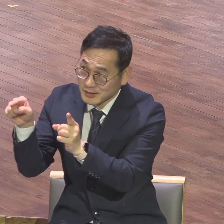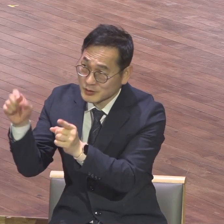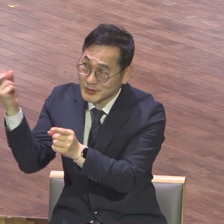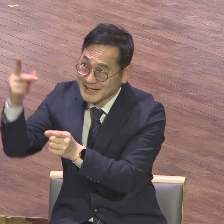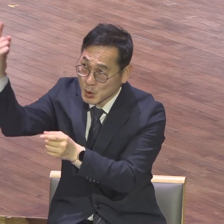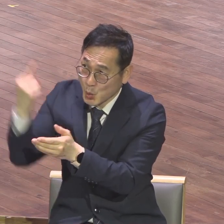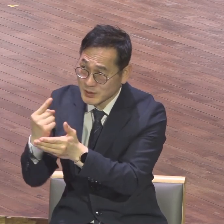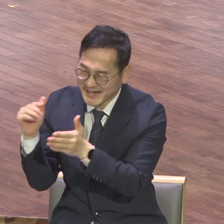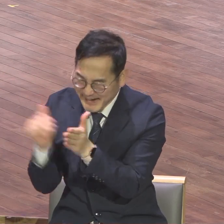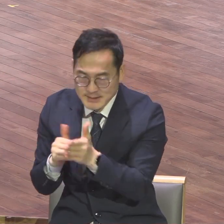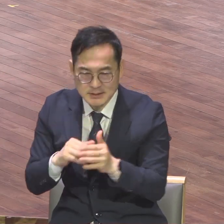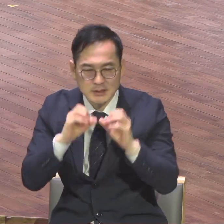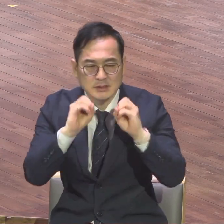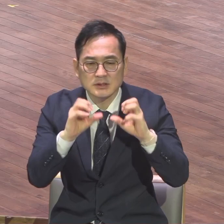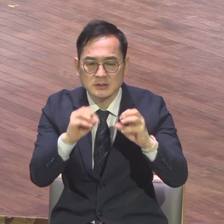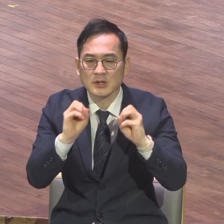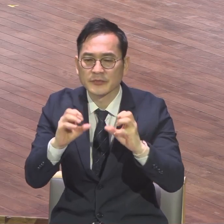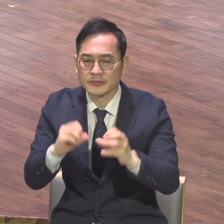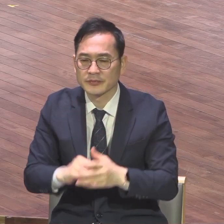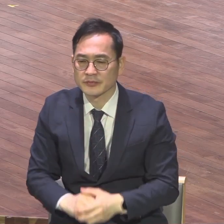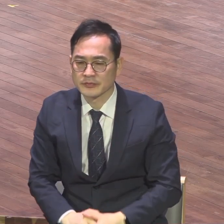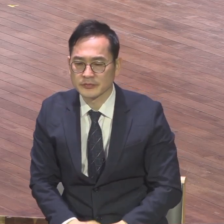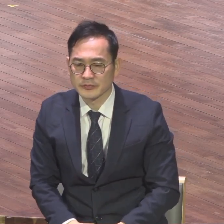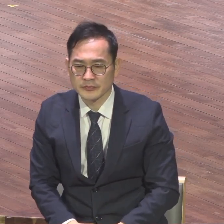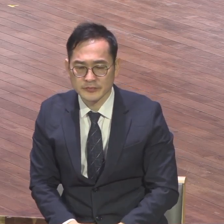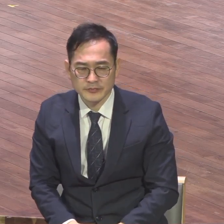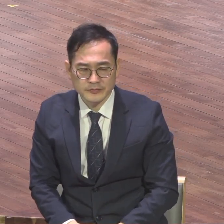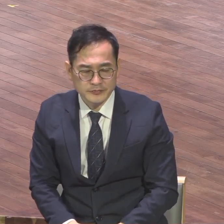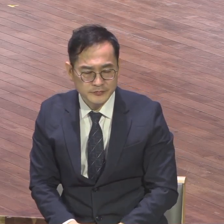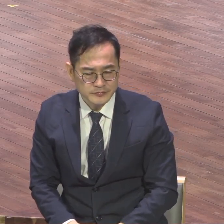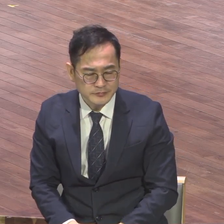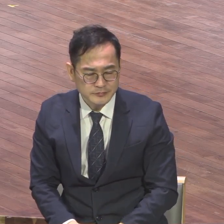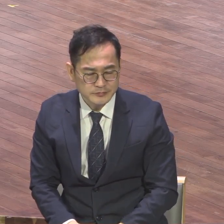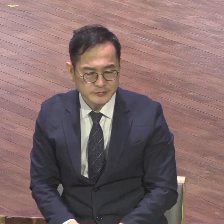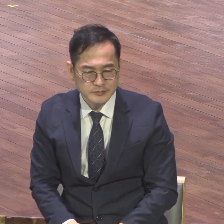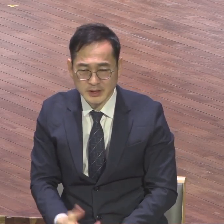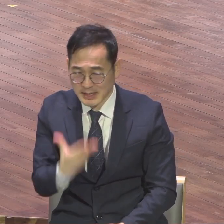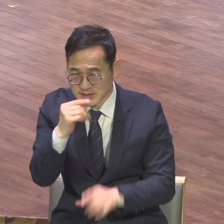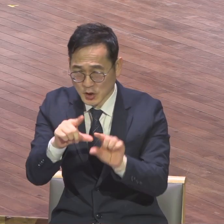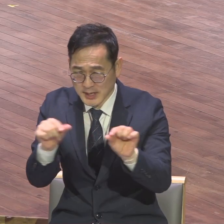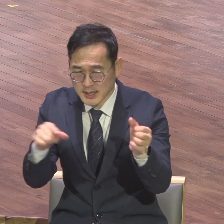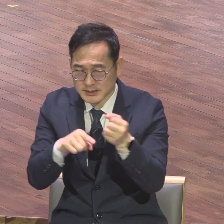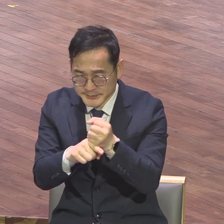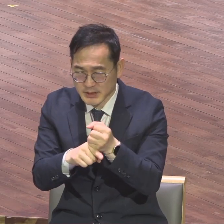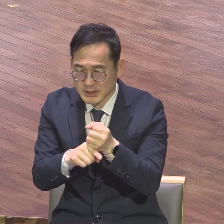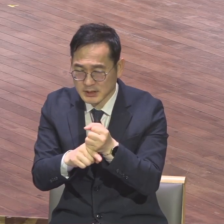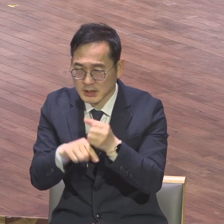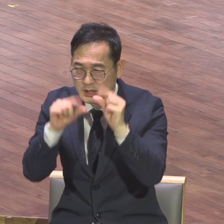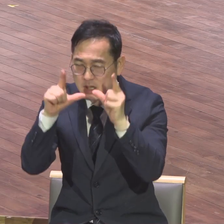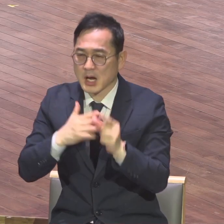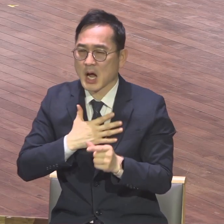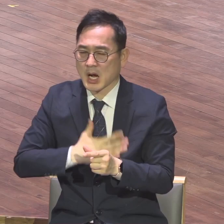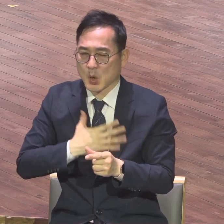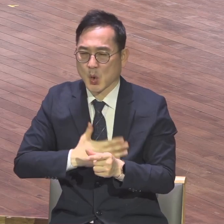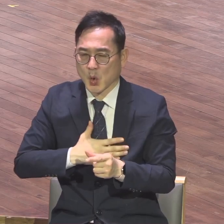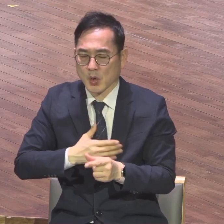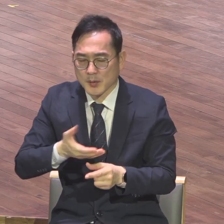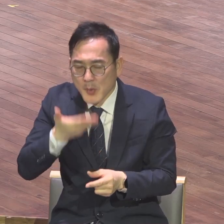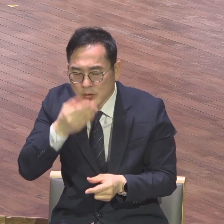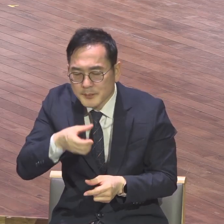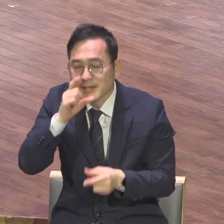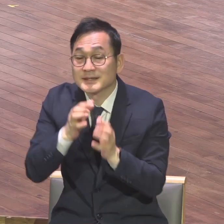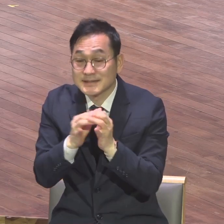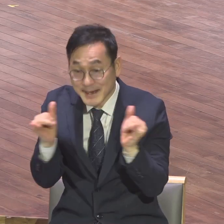그랬어요. 성찬을 통해 성공한 사람, 성찬의 의미를 알고 제대로 하나님 앞에 참여한 사람은 특징이